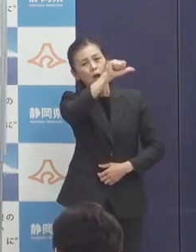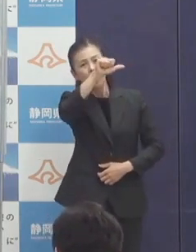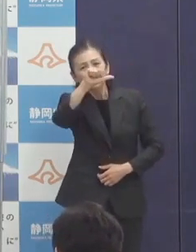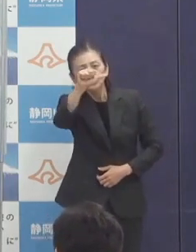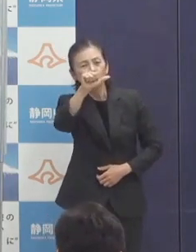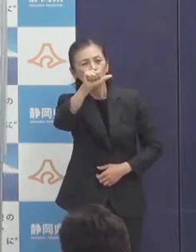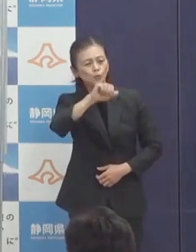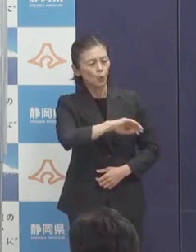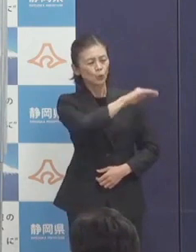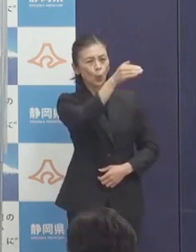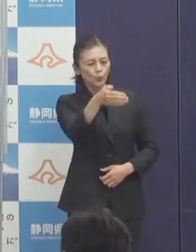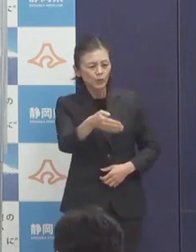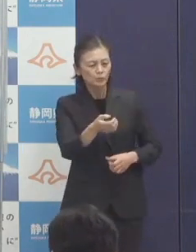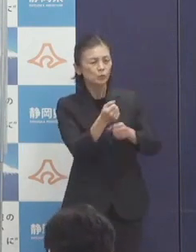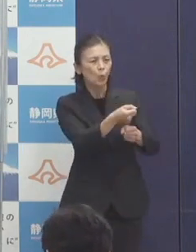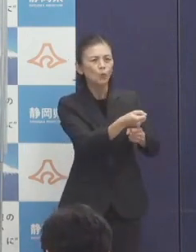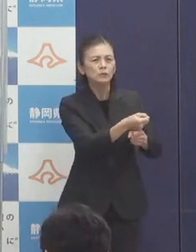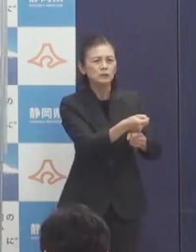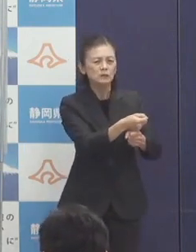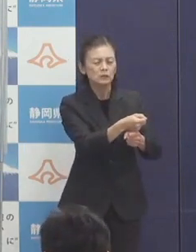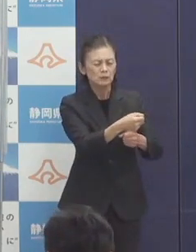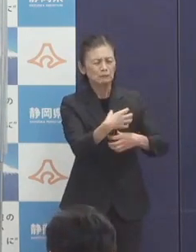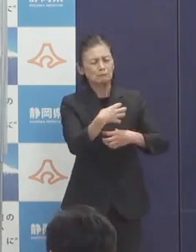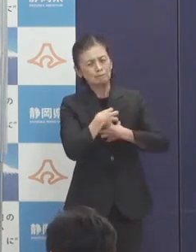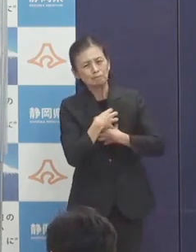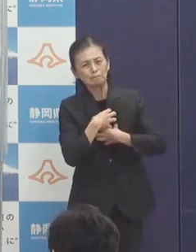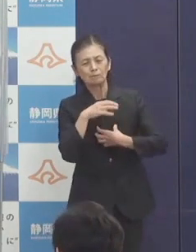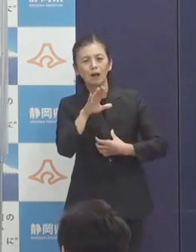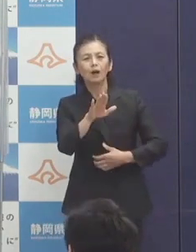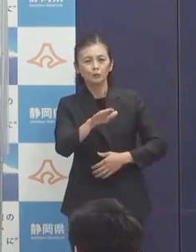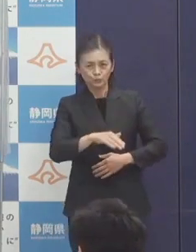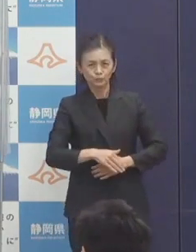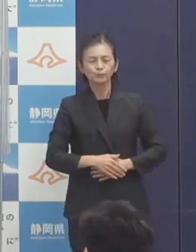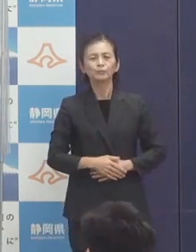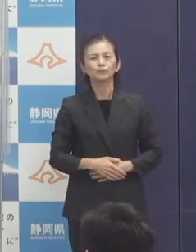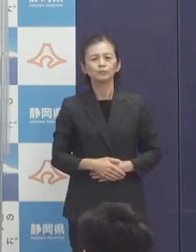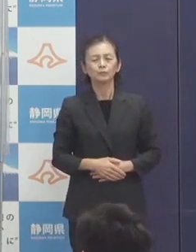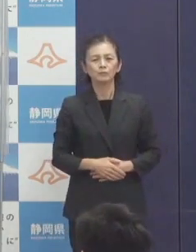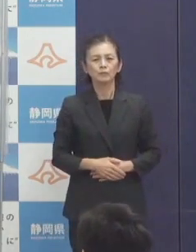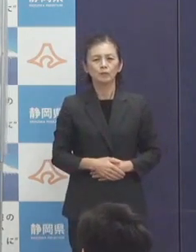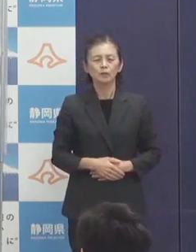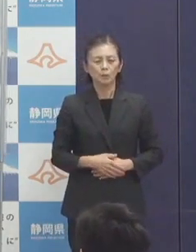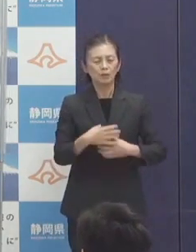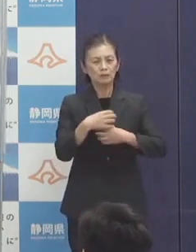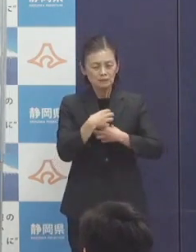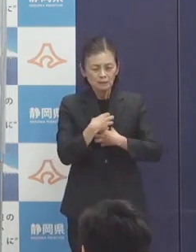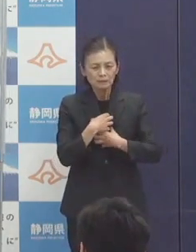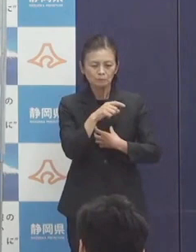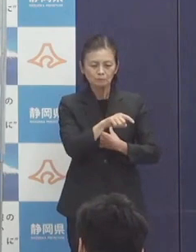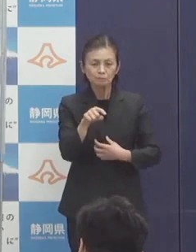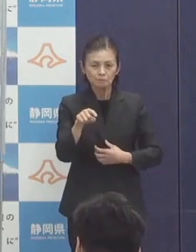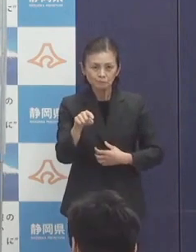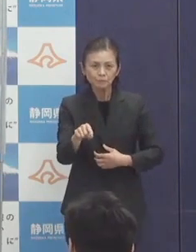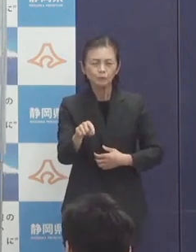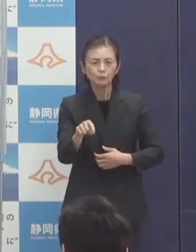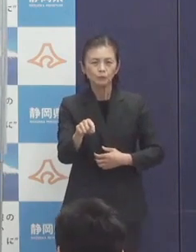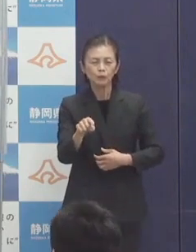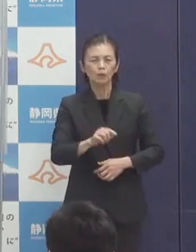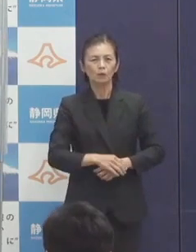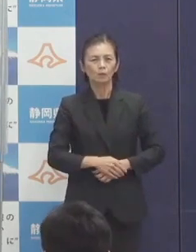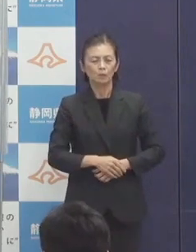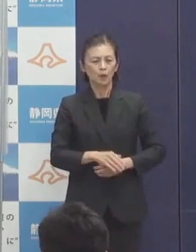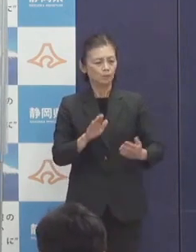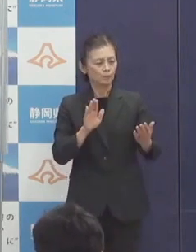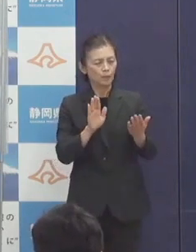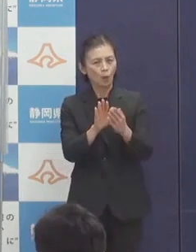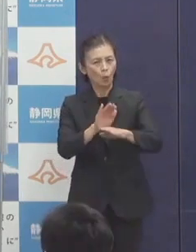って、面しているという危機でございます。そうした危機にいかに対